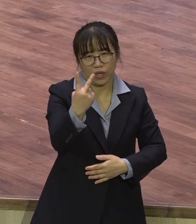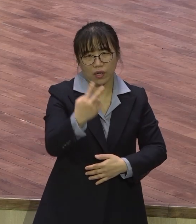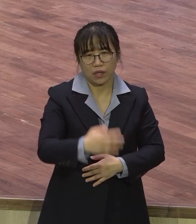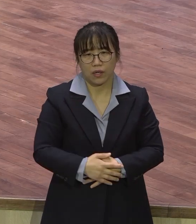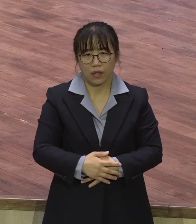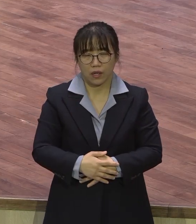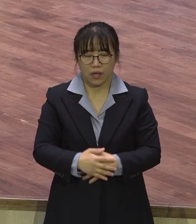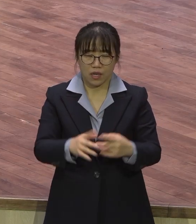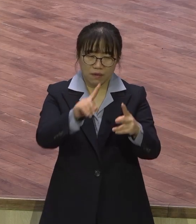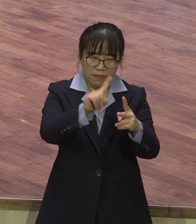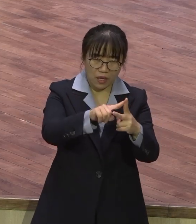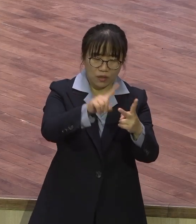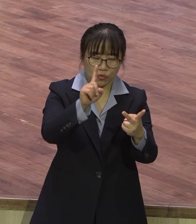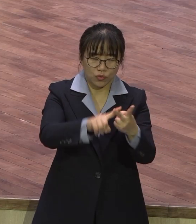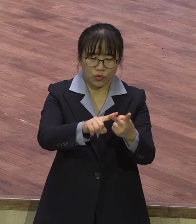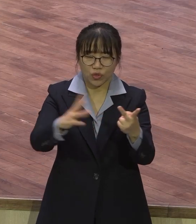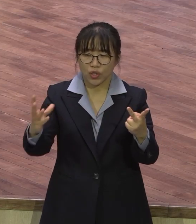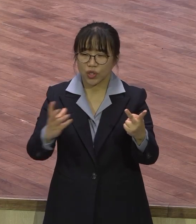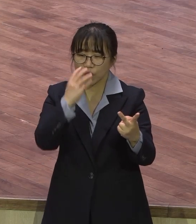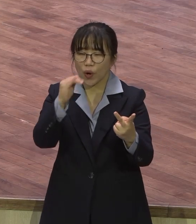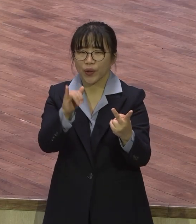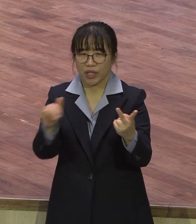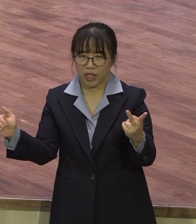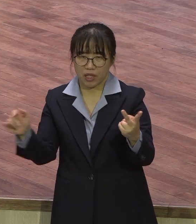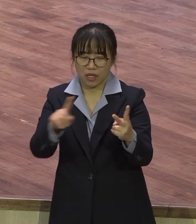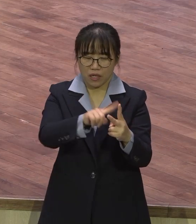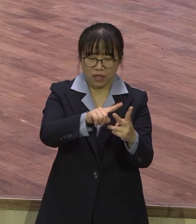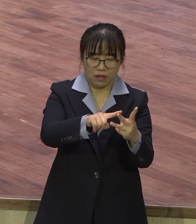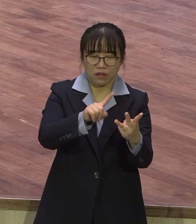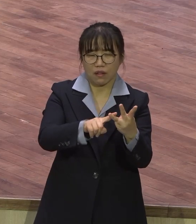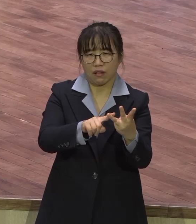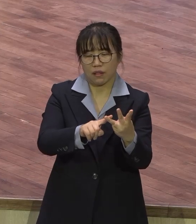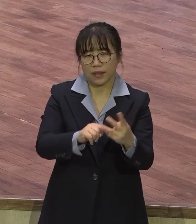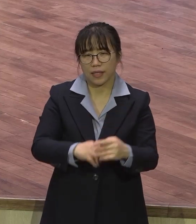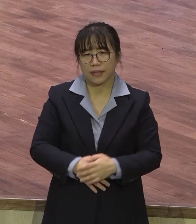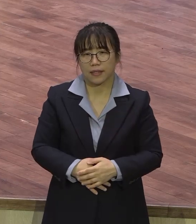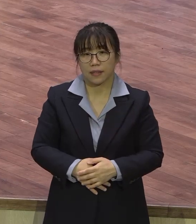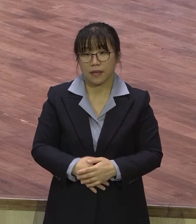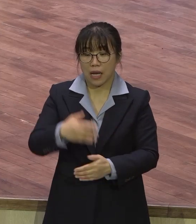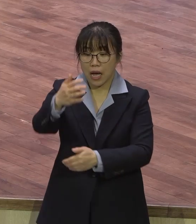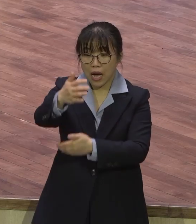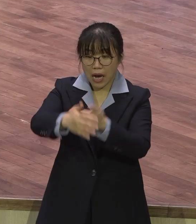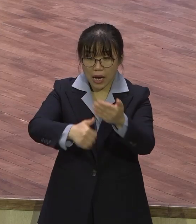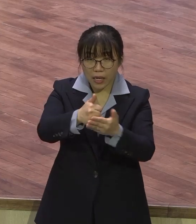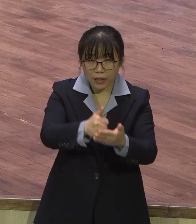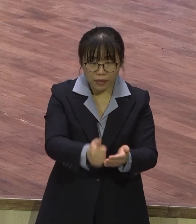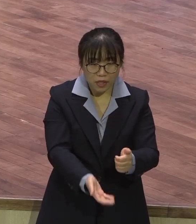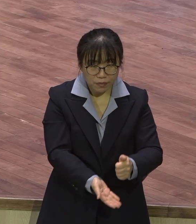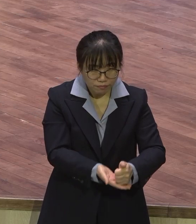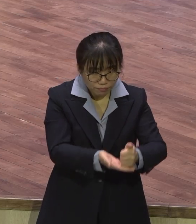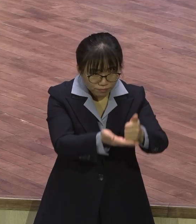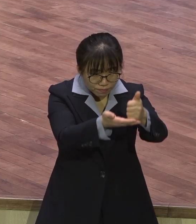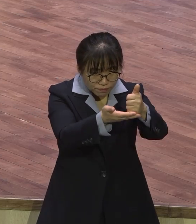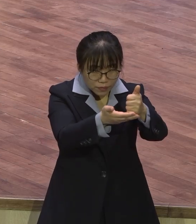성인들에게 하는 공경이 따로 있어요 그러면서 합리화합니다 그래서 하나님을 받던 공경을 뭐라 하느냐